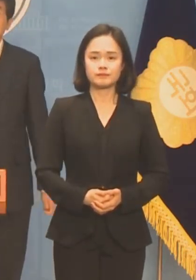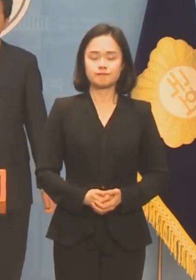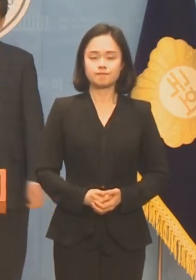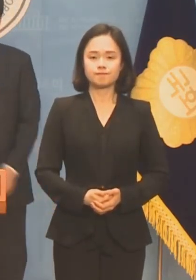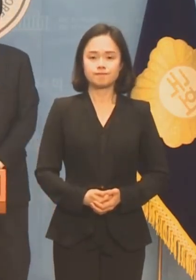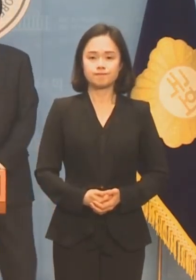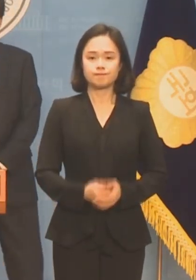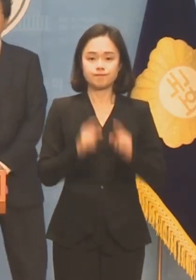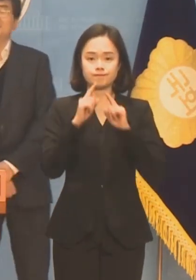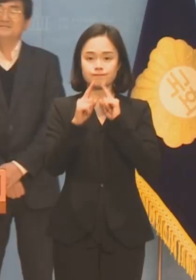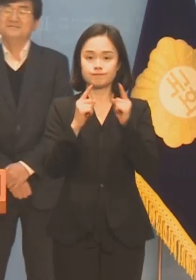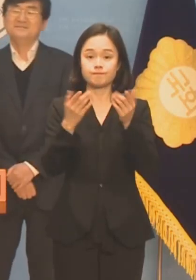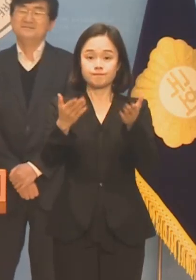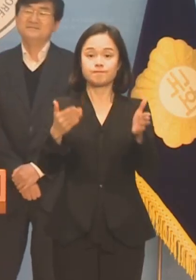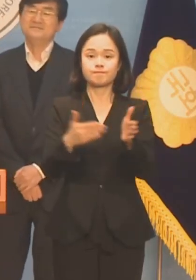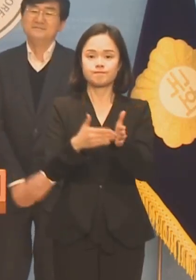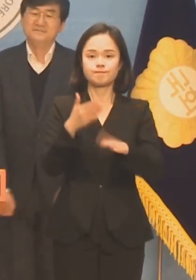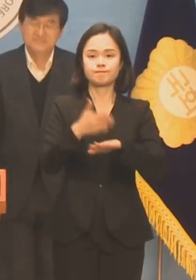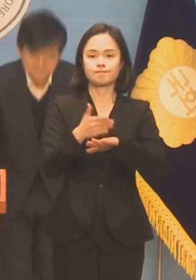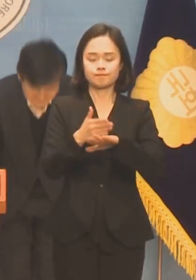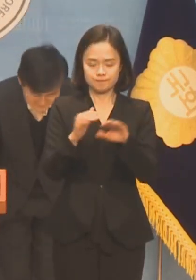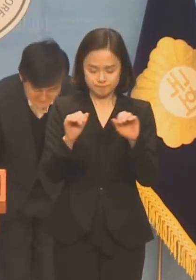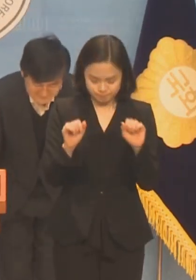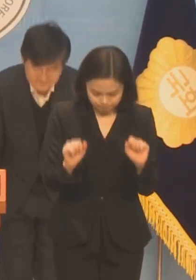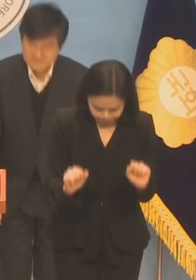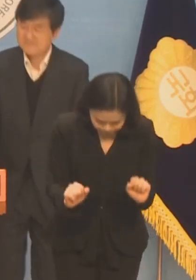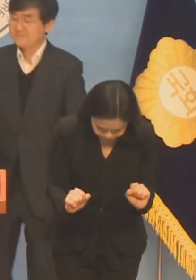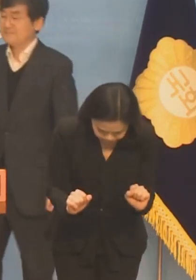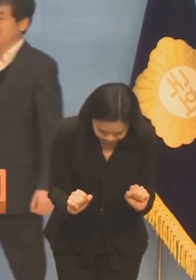이상으로 기자회견을 모두 마치겠습니다. 감사합니다.